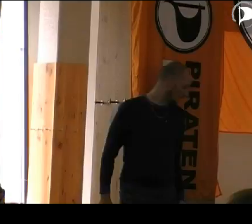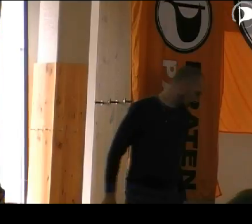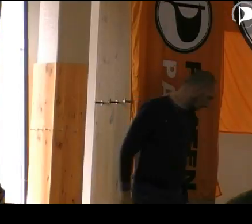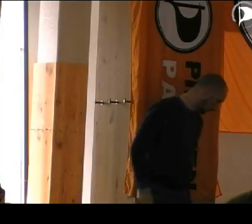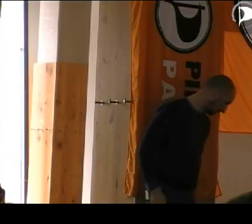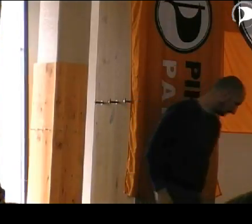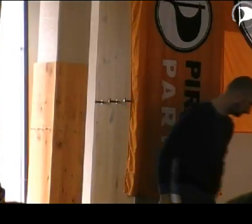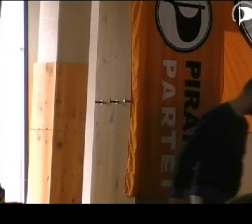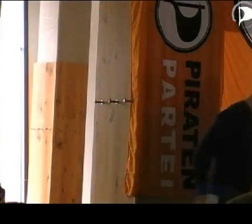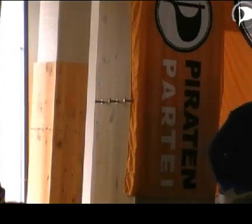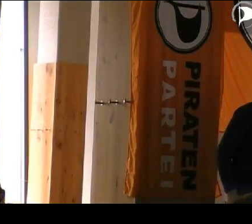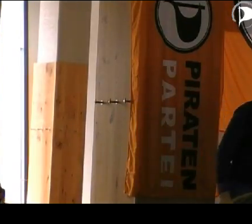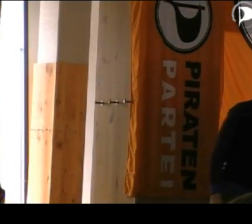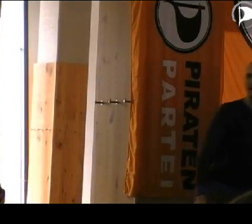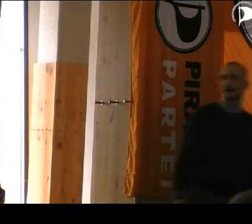also